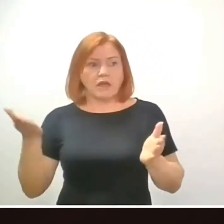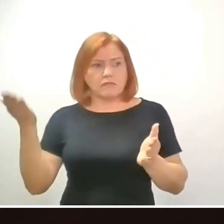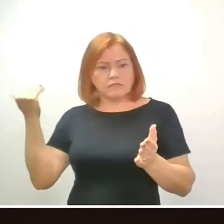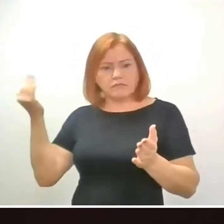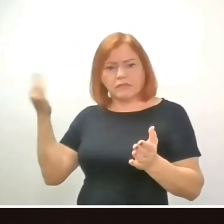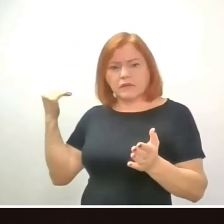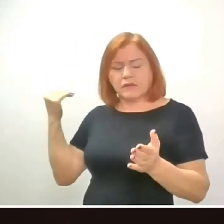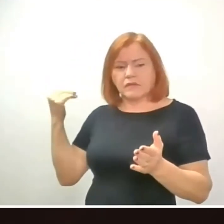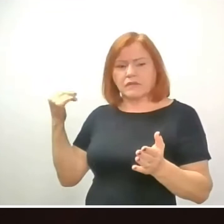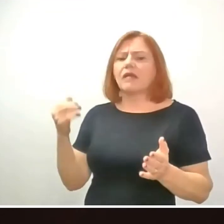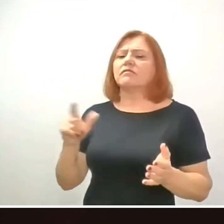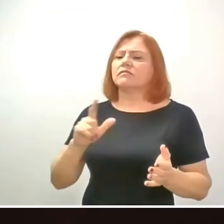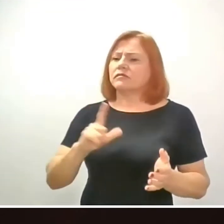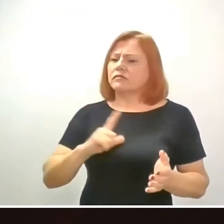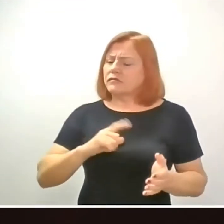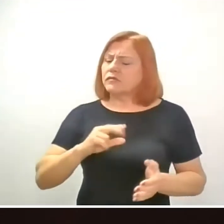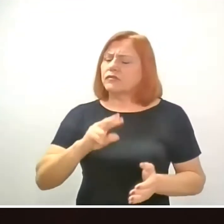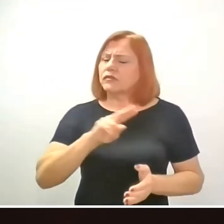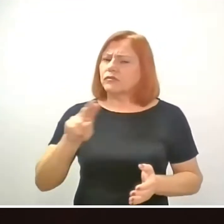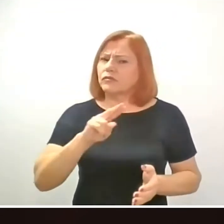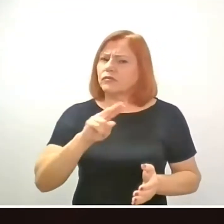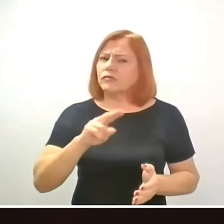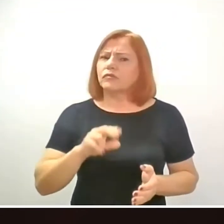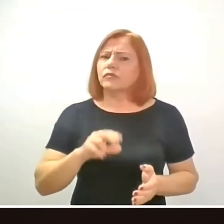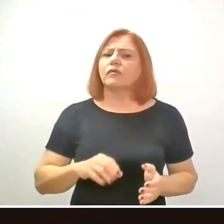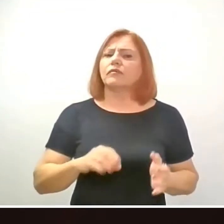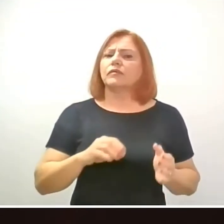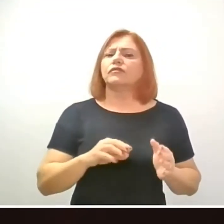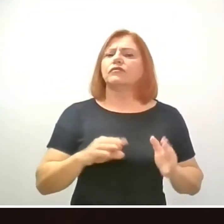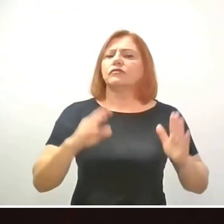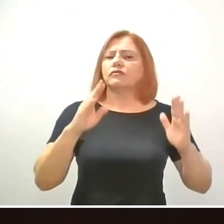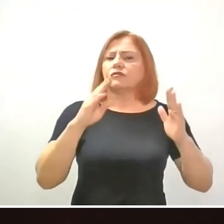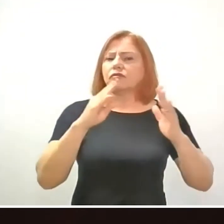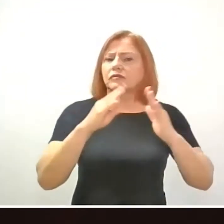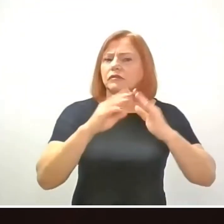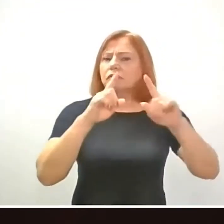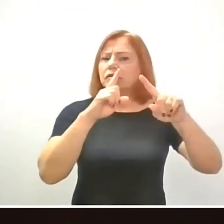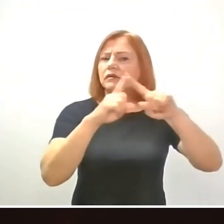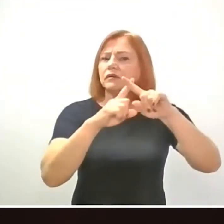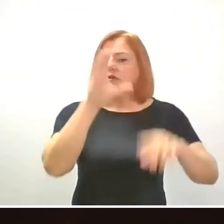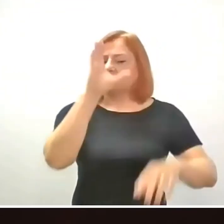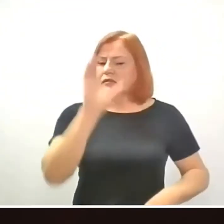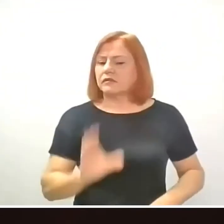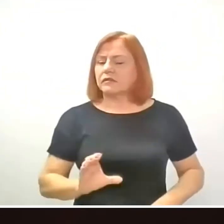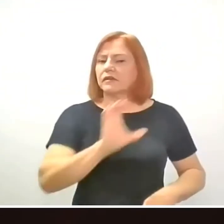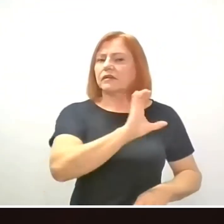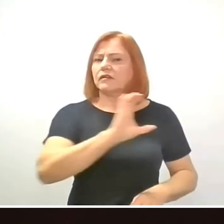né, como igreja católica. Católica no sentido de universal, é uma